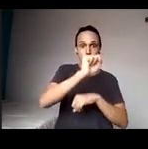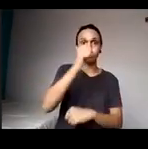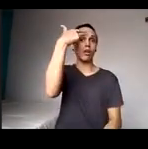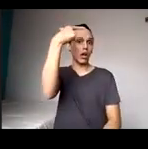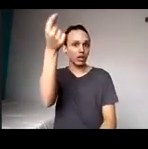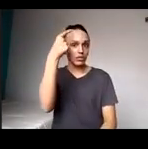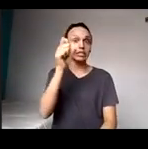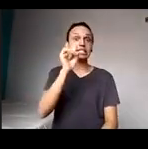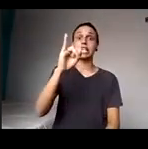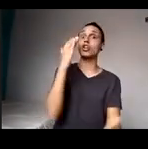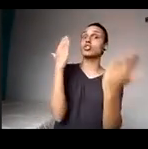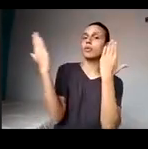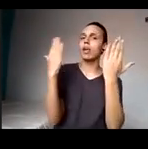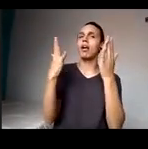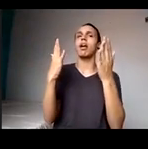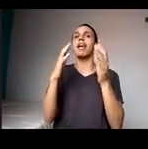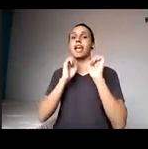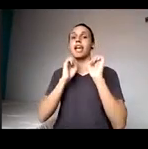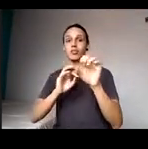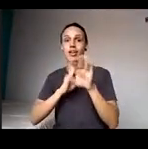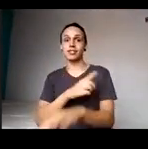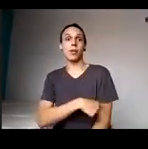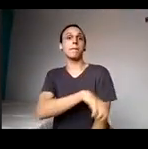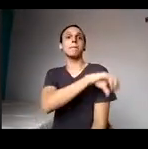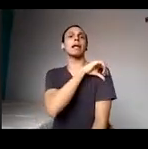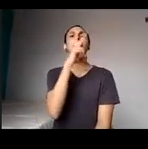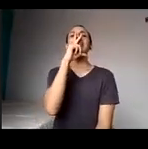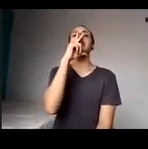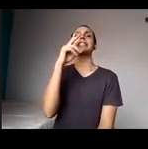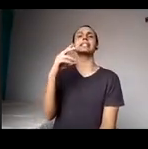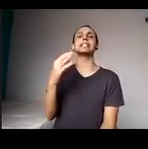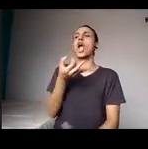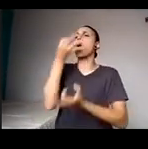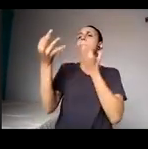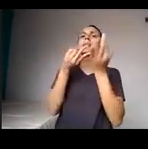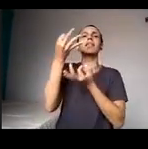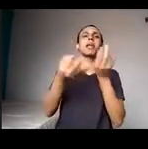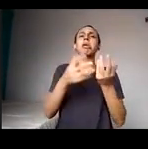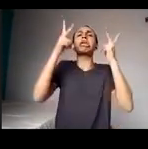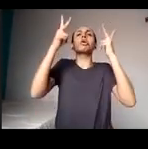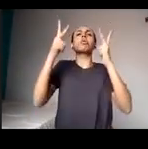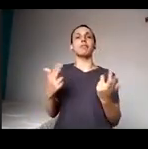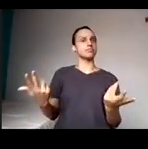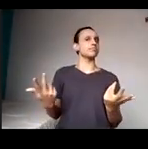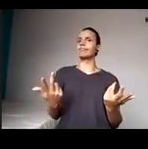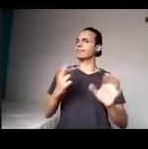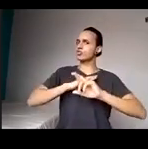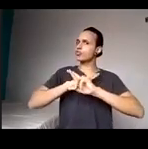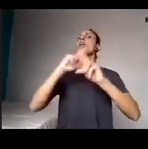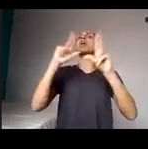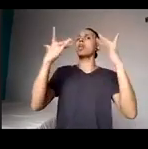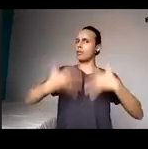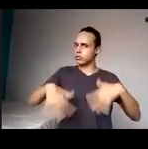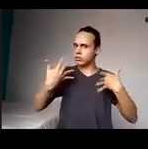comparar com a educação básica e as pessoas estão colocando tudo no mesmo bolo, mas são diferenças muito grandes e